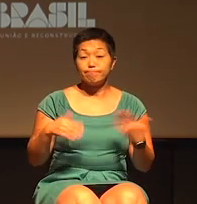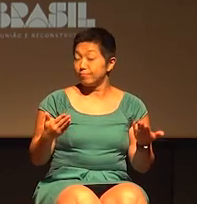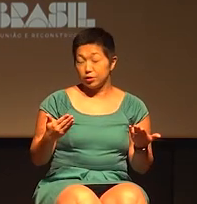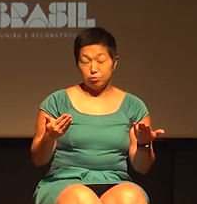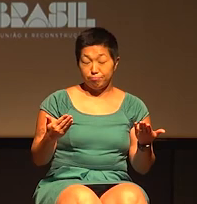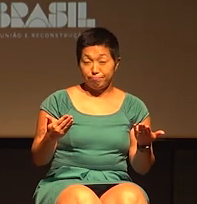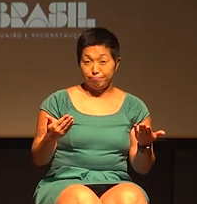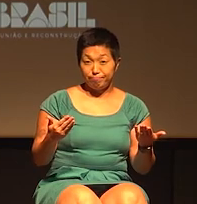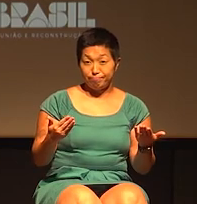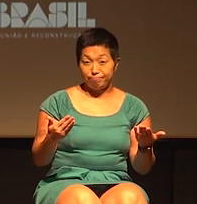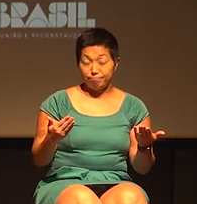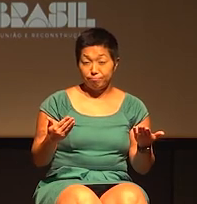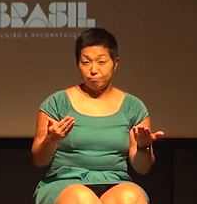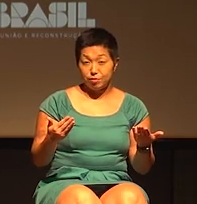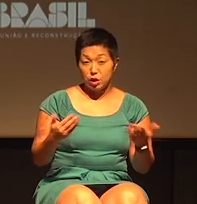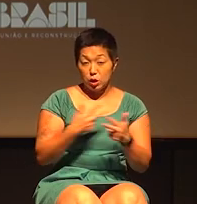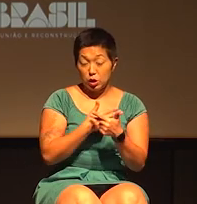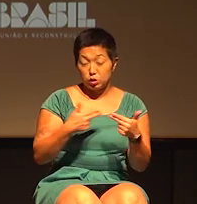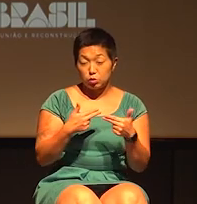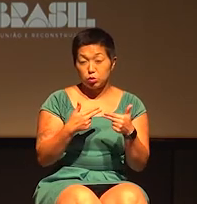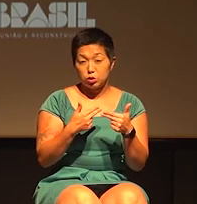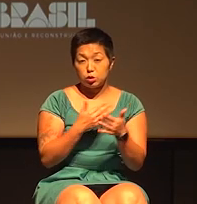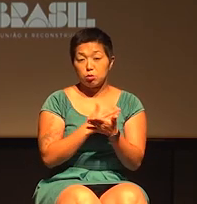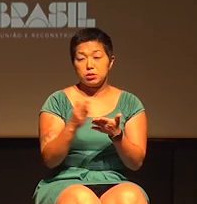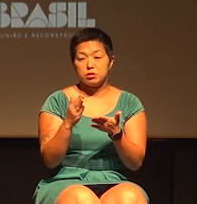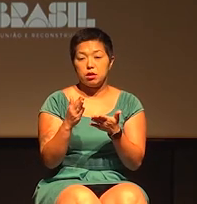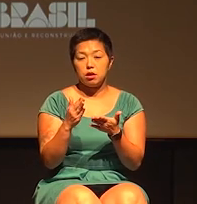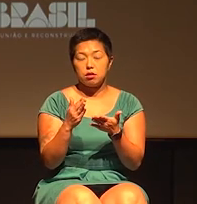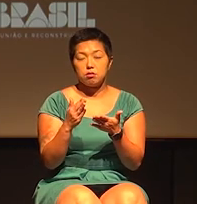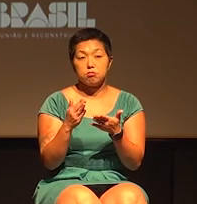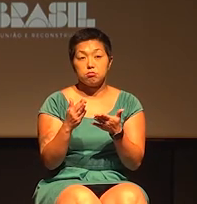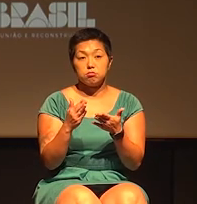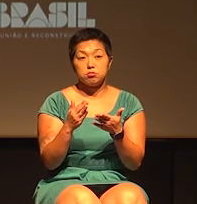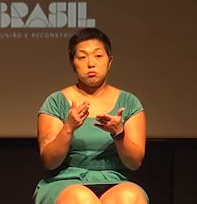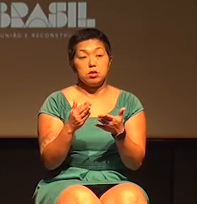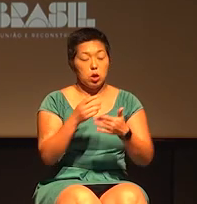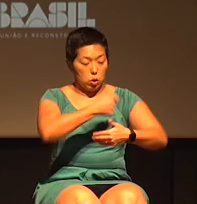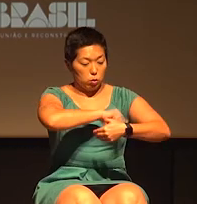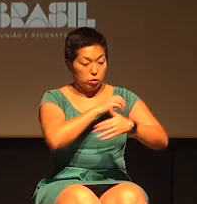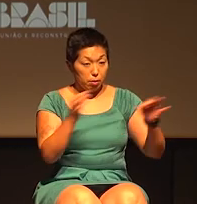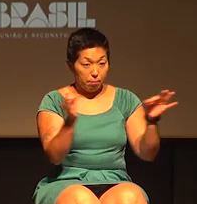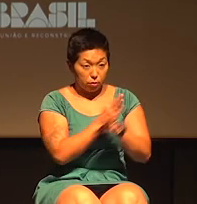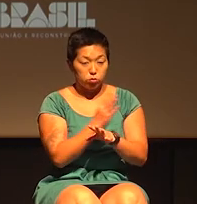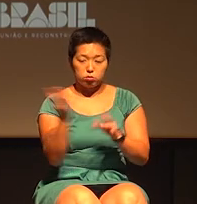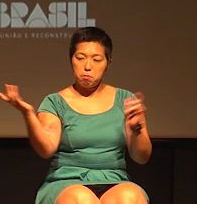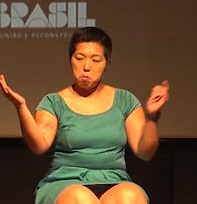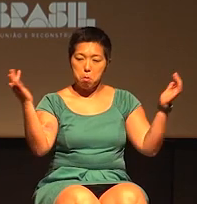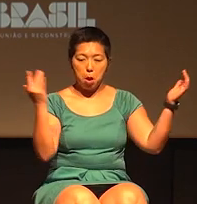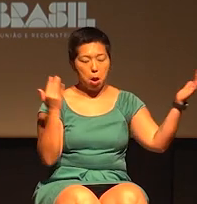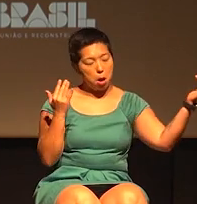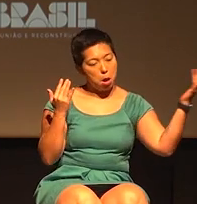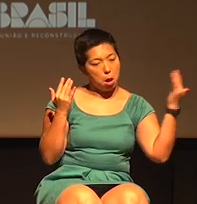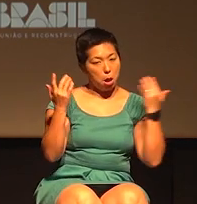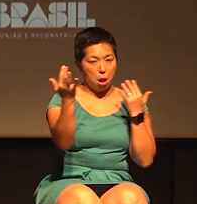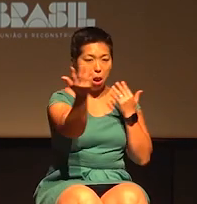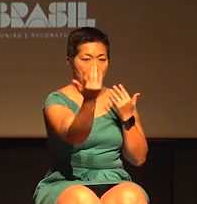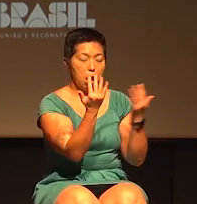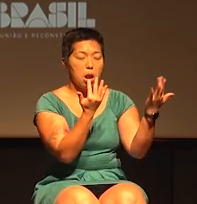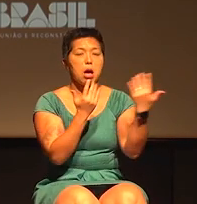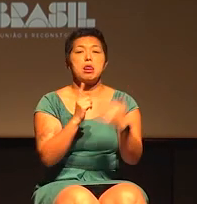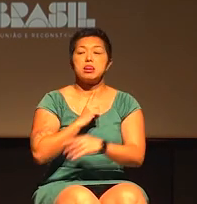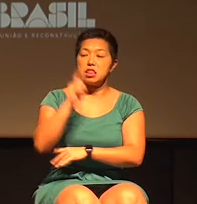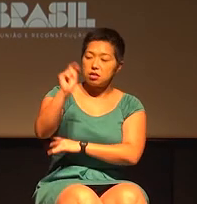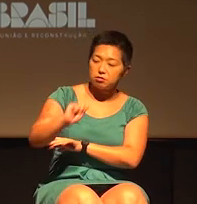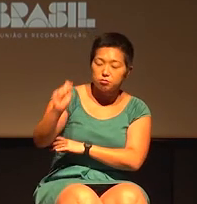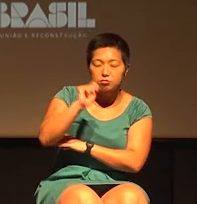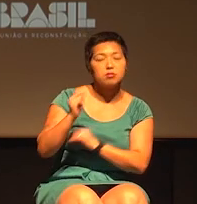foram o negócio Começou assim começou as cozinhas começaram as pessoas começaram a aproximar da gente vamos fazer Ah tem uma associação